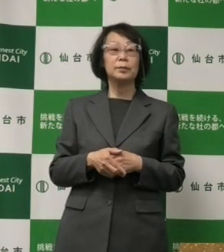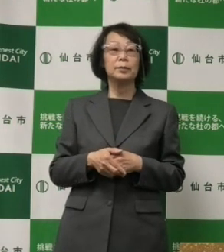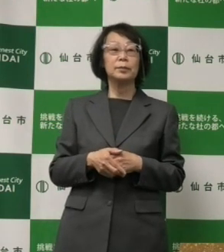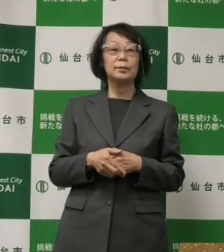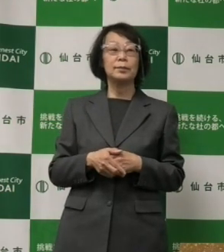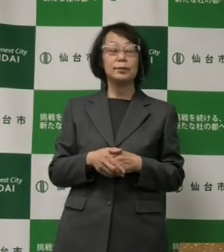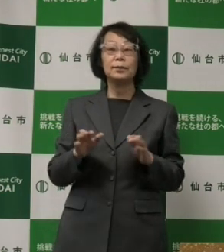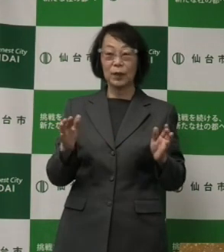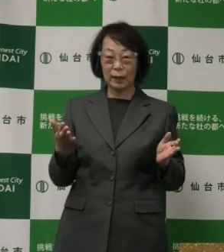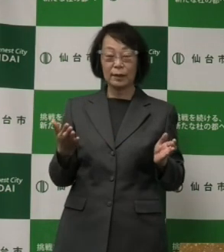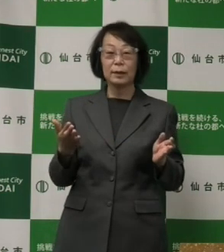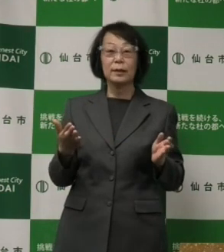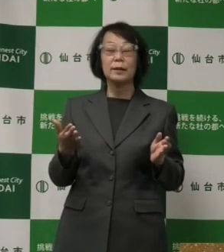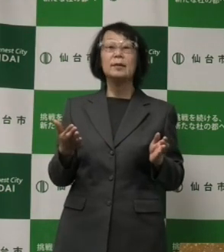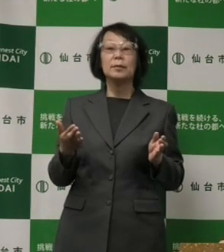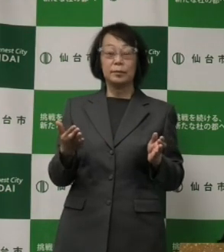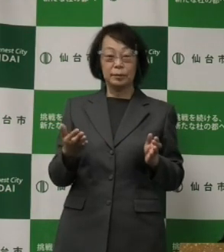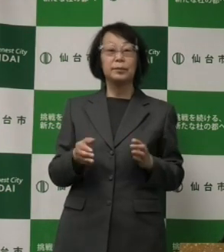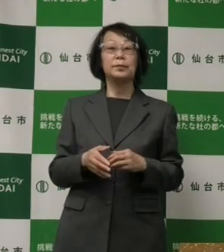よろしいでしょうか。